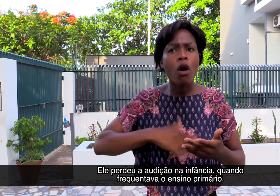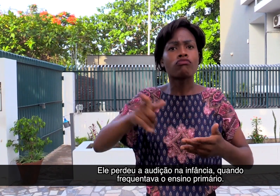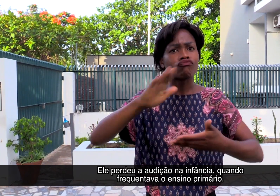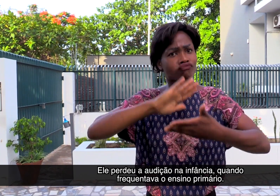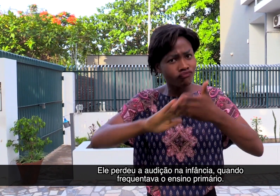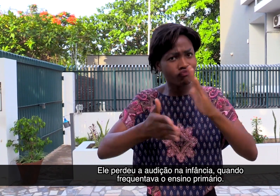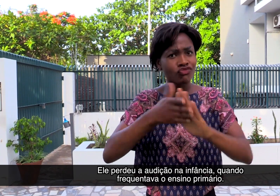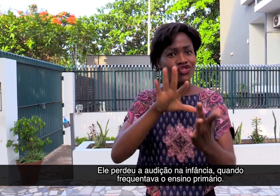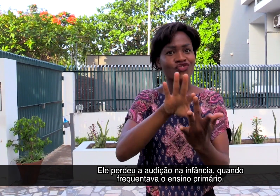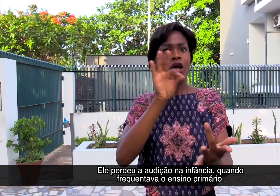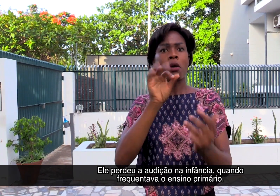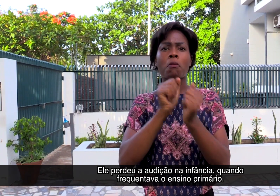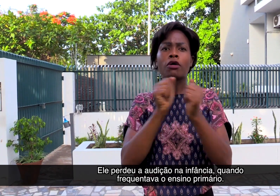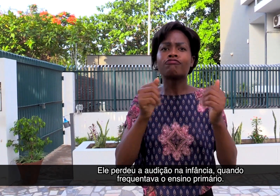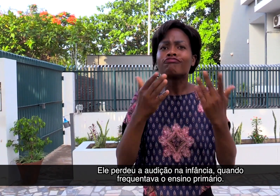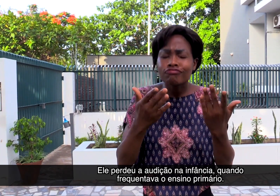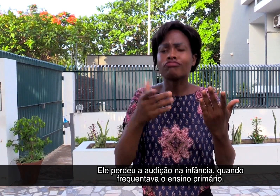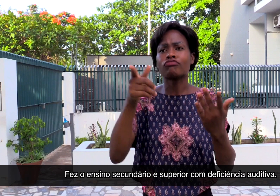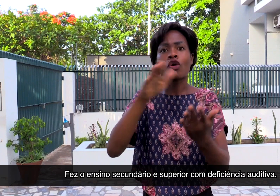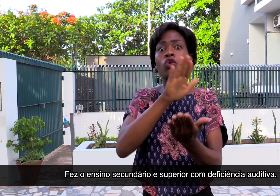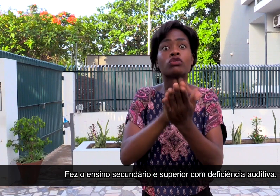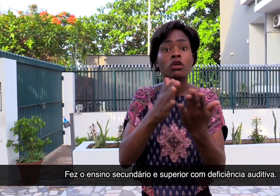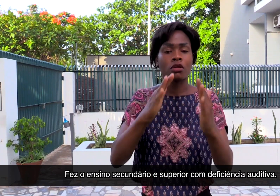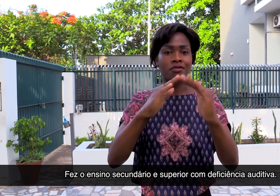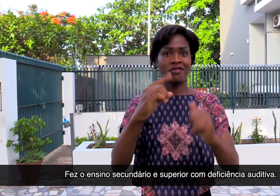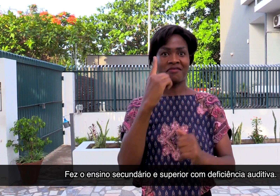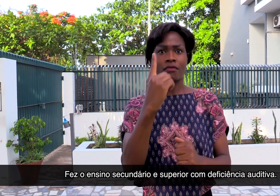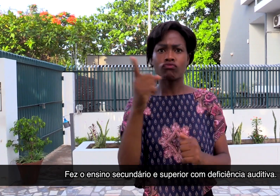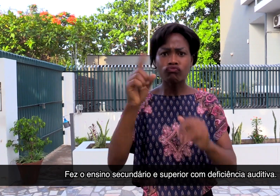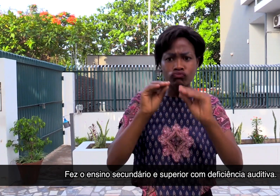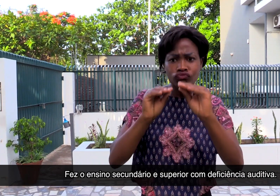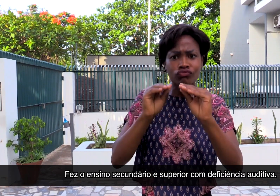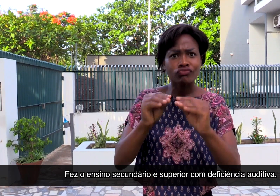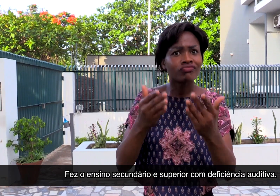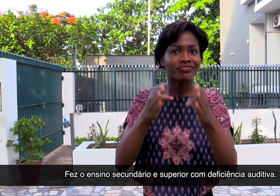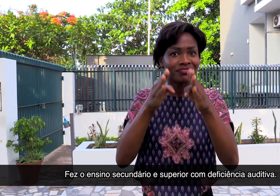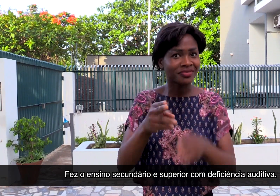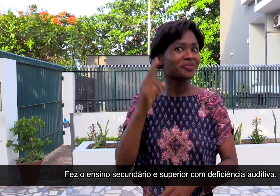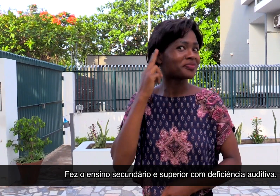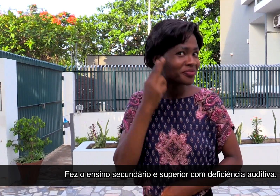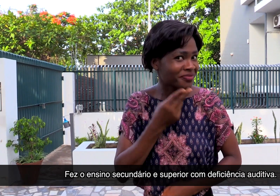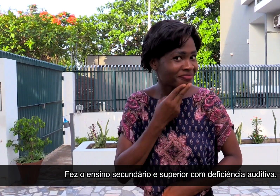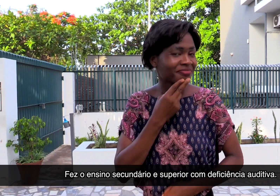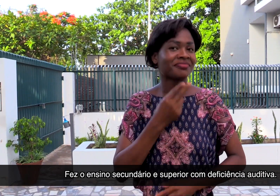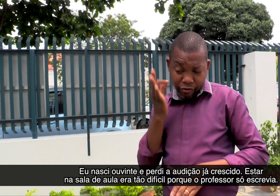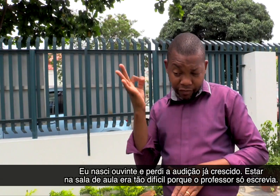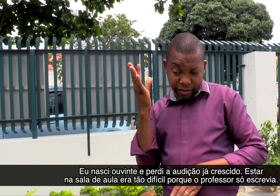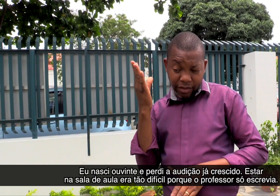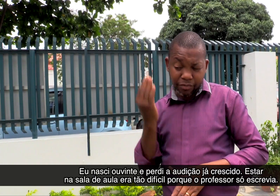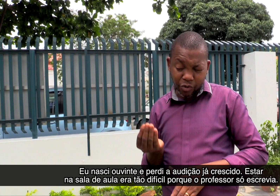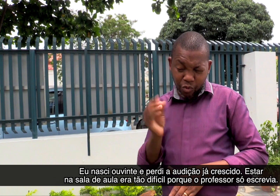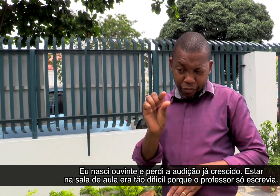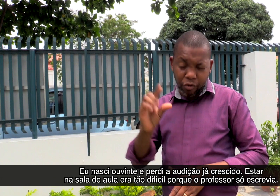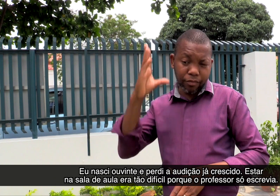infância quando frequentava o ensino primário. Fez o ensino secundário e superior com deficiência auditiva.